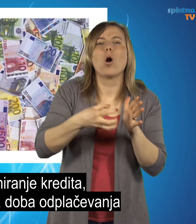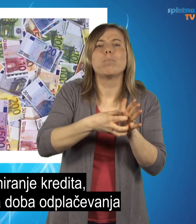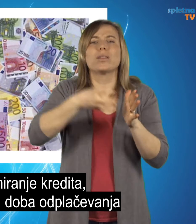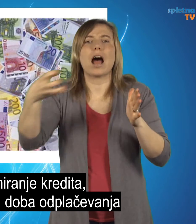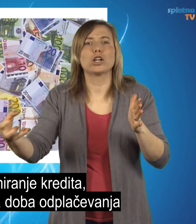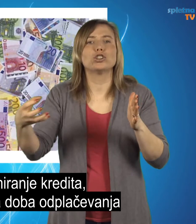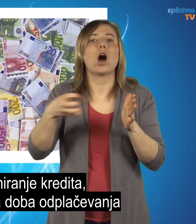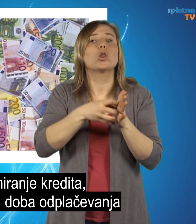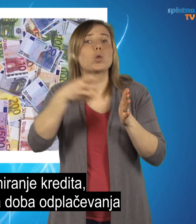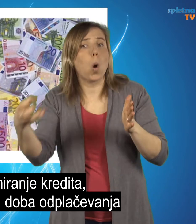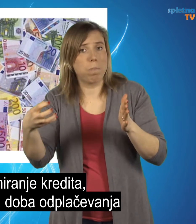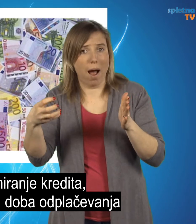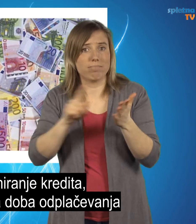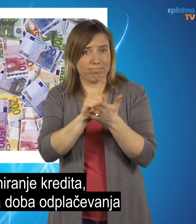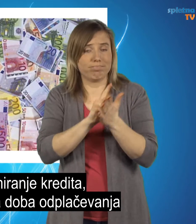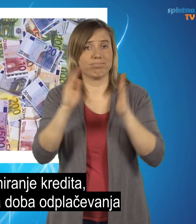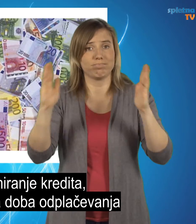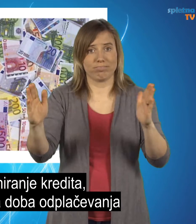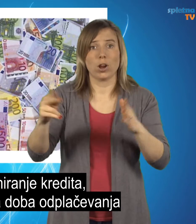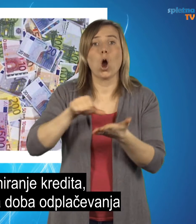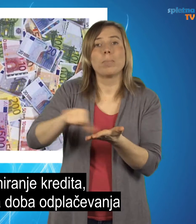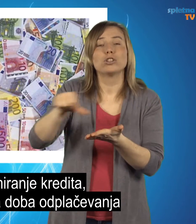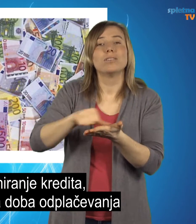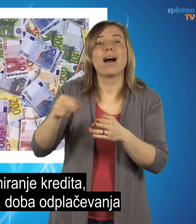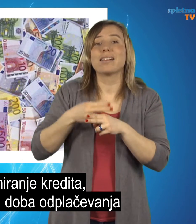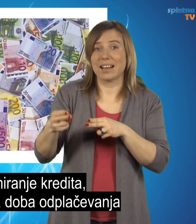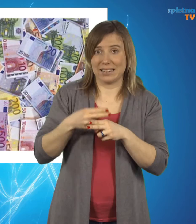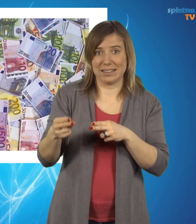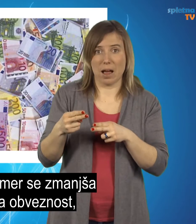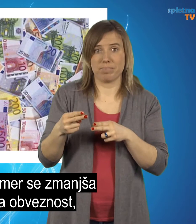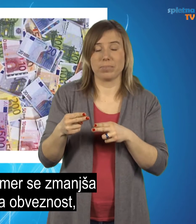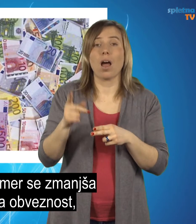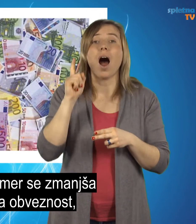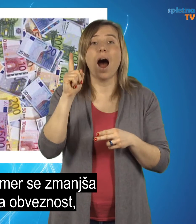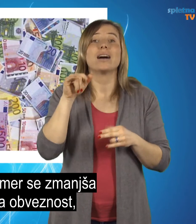čimer se zmanjša mesečna obveznost, tako da je obvladljiva za kreditojemalca.